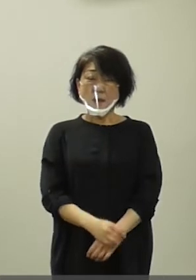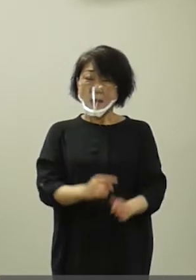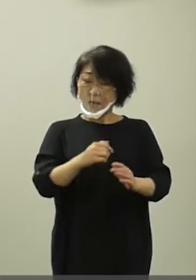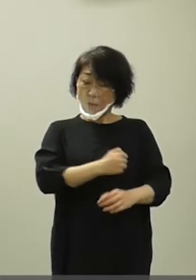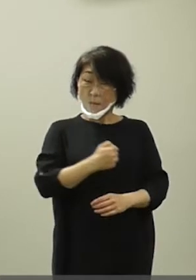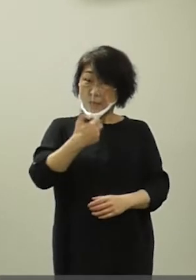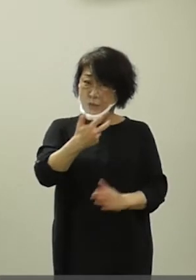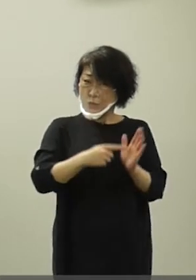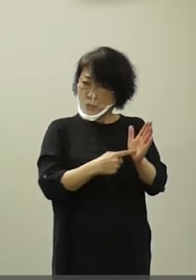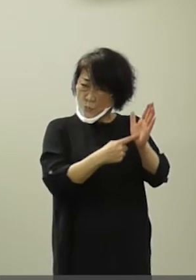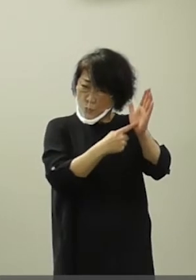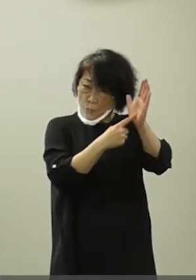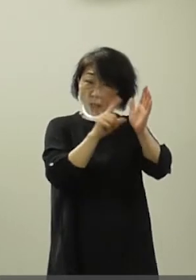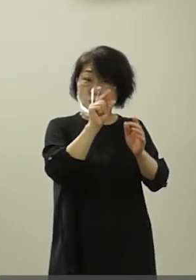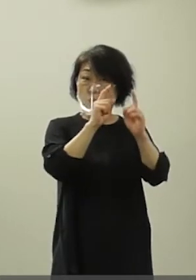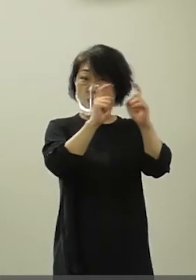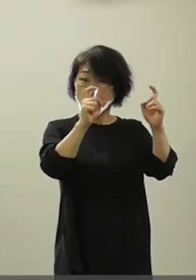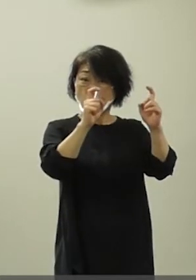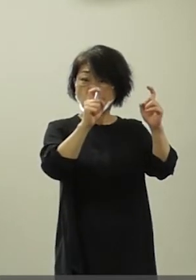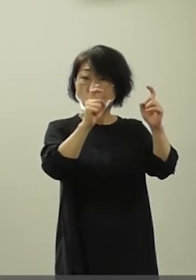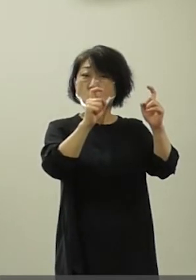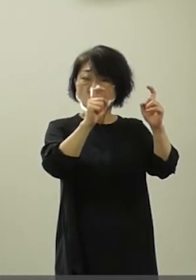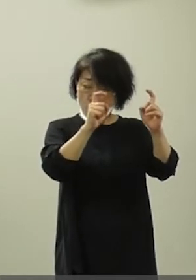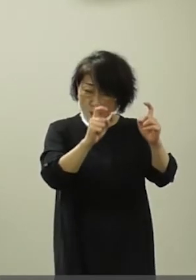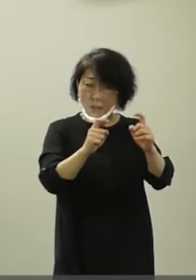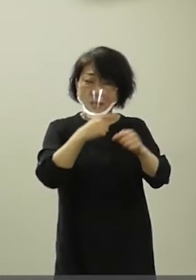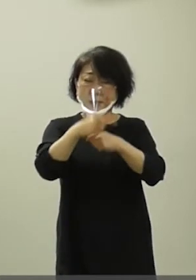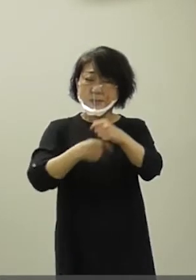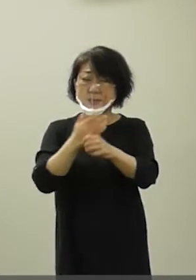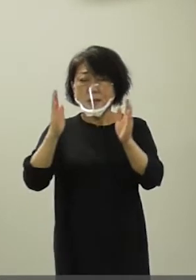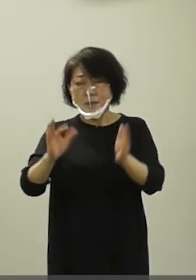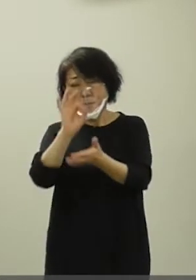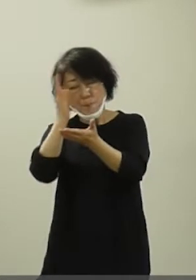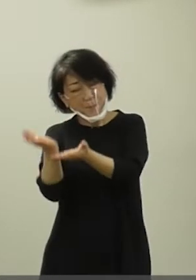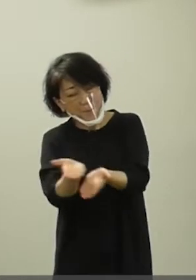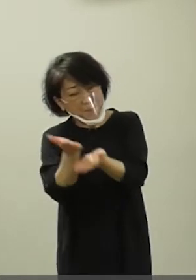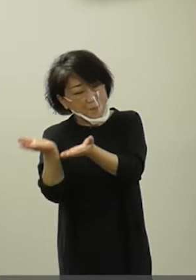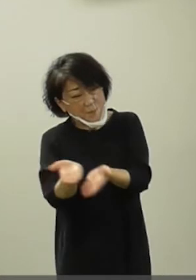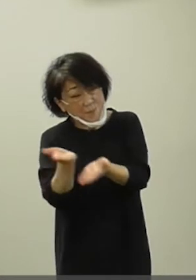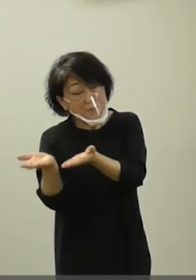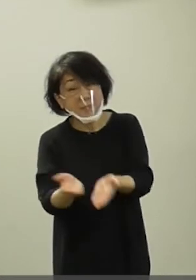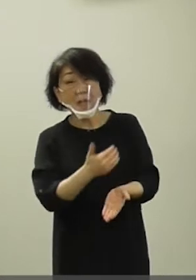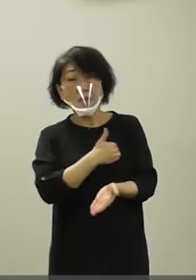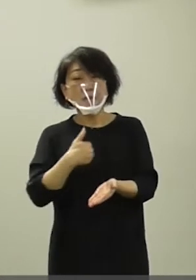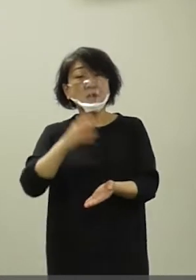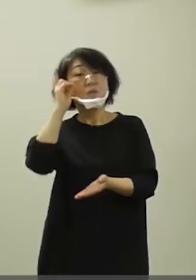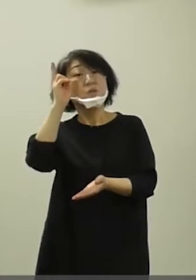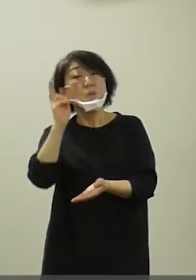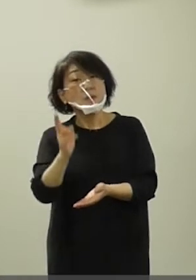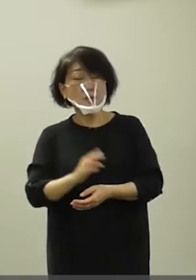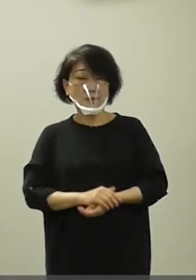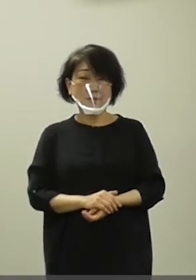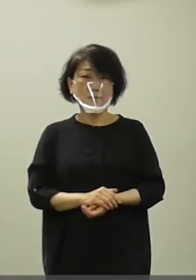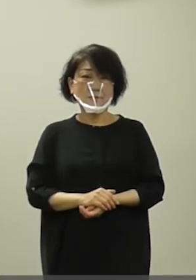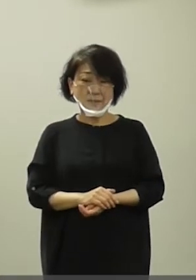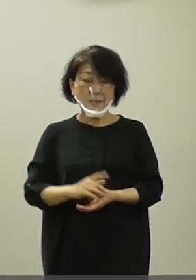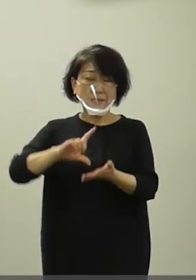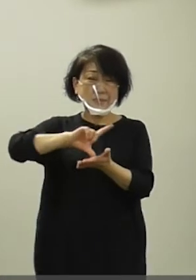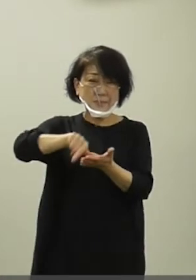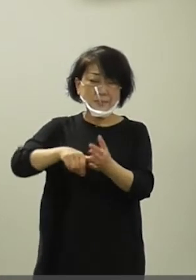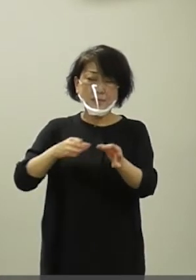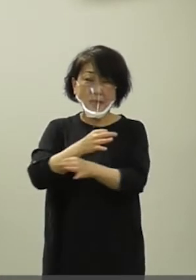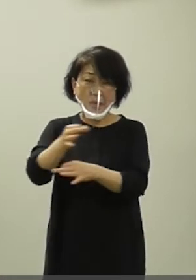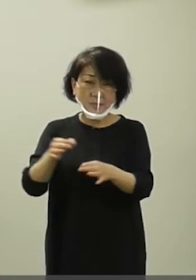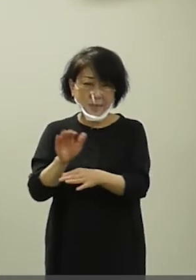な場へ年間を通して切れ目ない観光誘客を促進することで観光業ならびに地域経済の活性